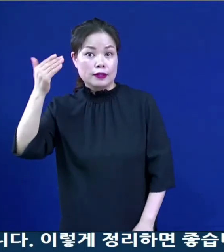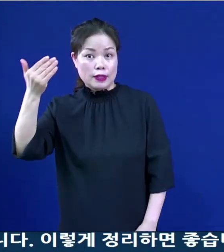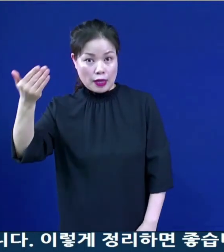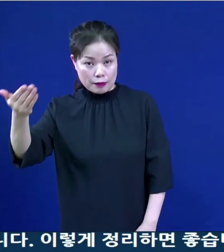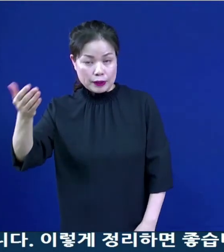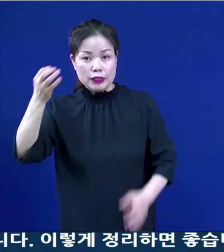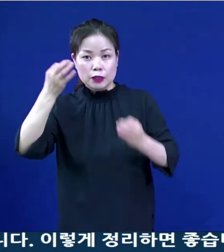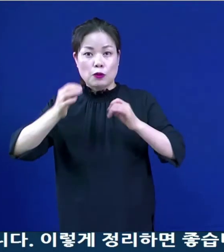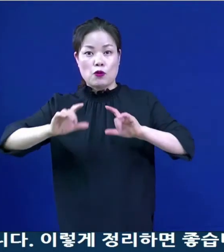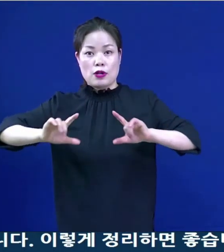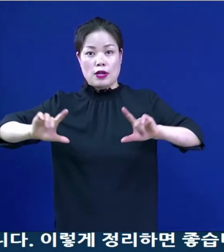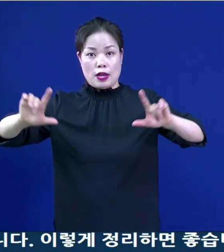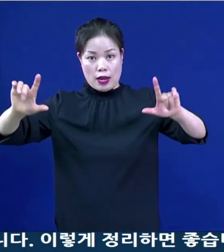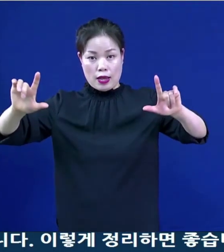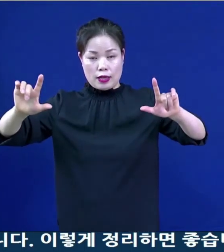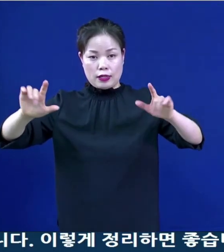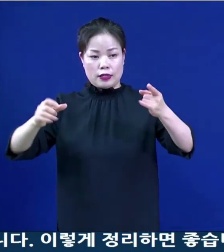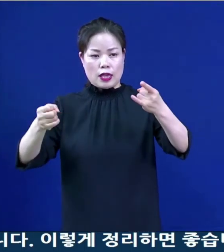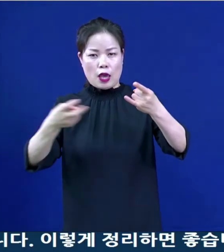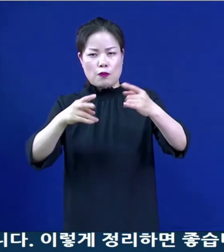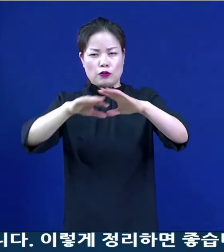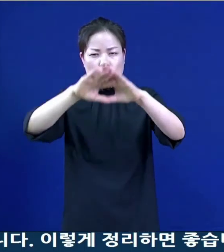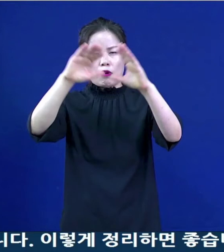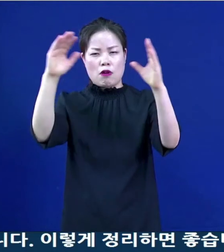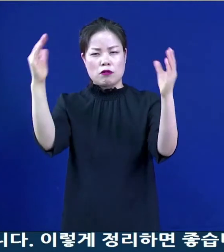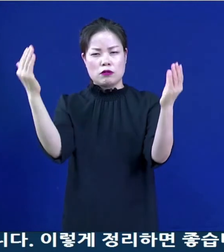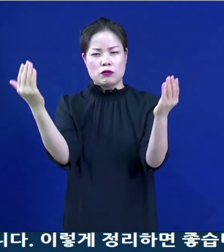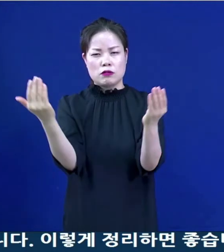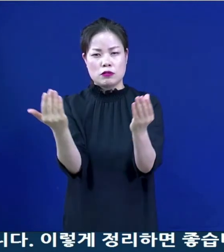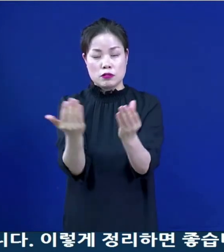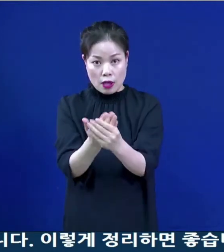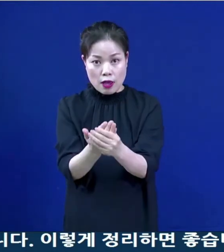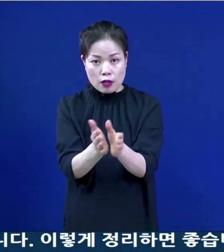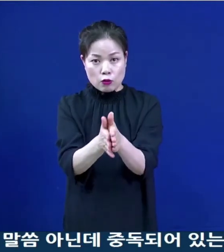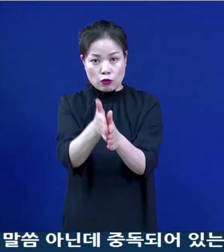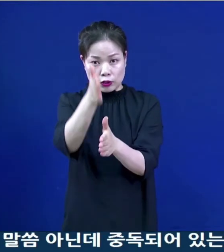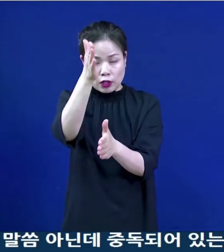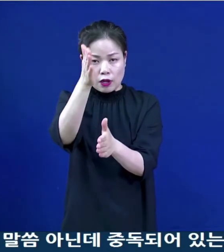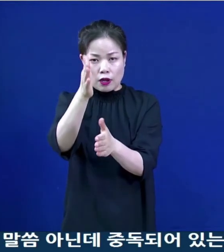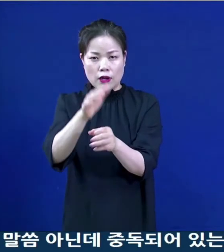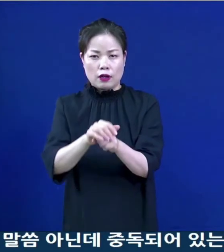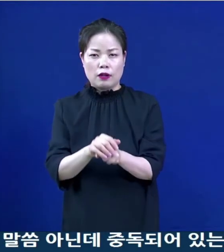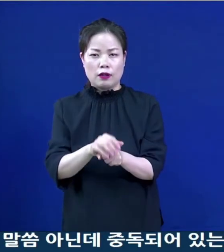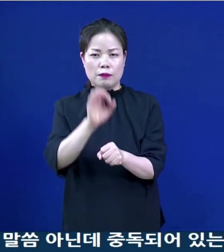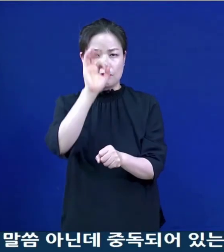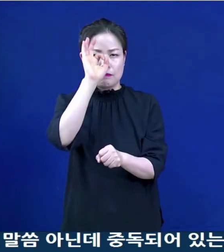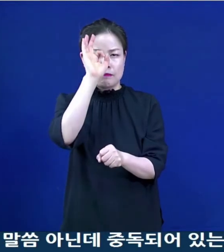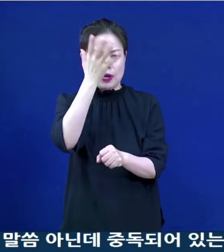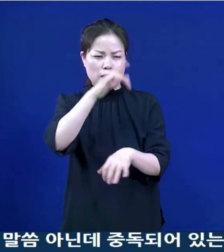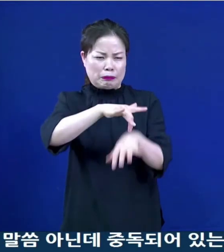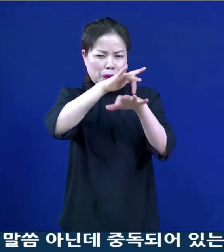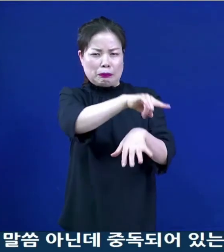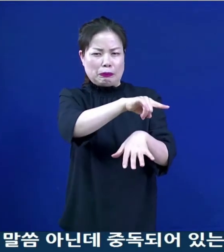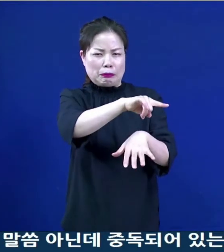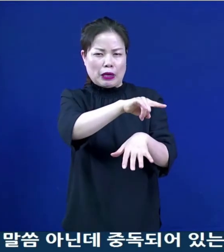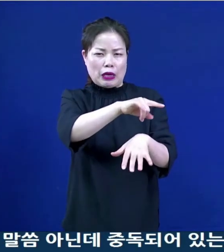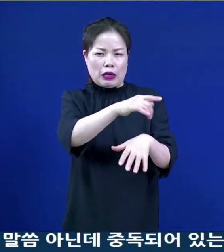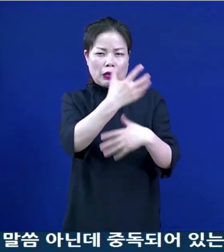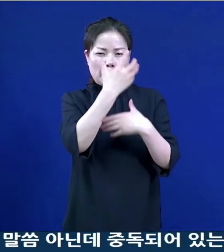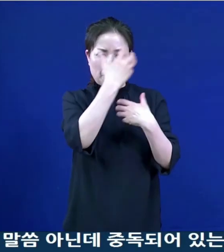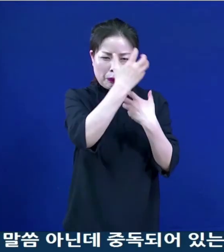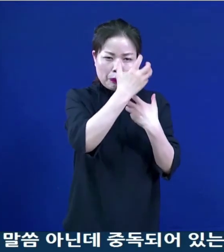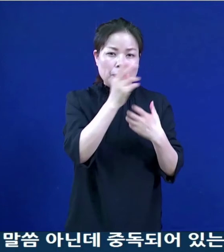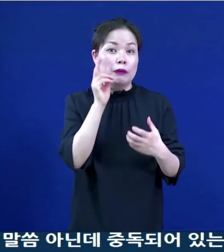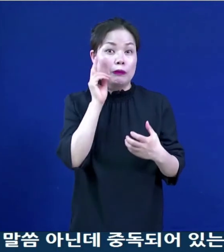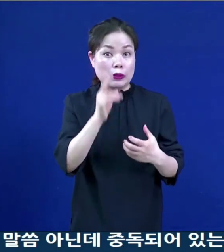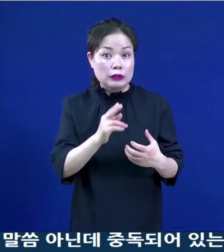다음 금요일 날 이 에베소 전체가 얼마나 이 마술에 물든 도시였는지를 나누면서 다루겠습니다. 근데 오늘